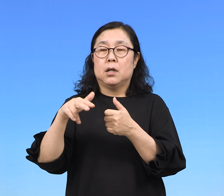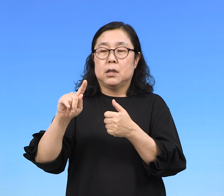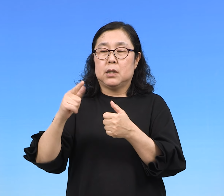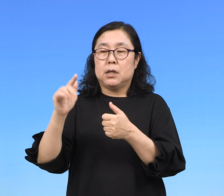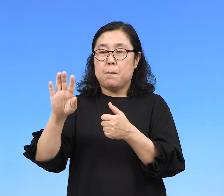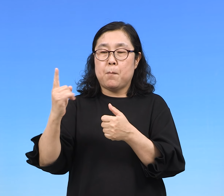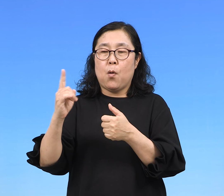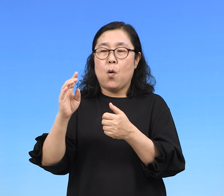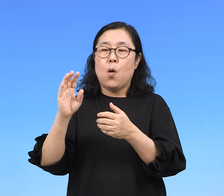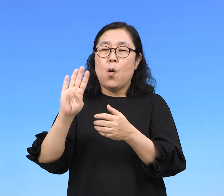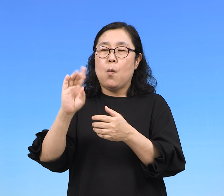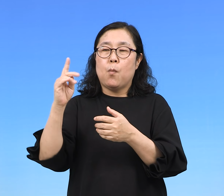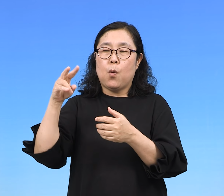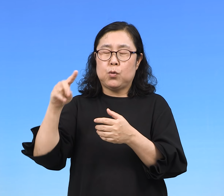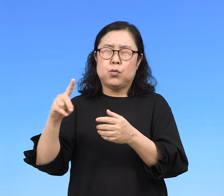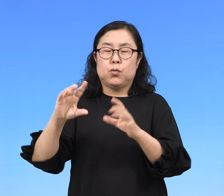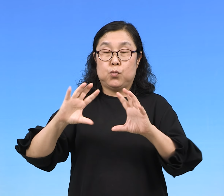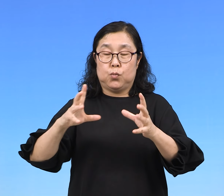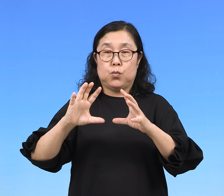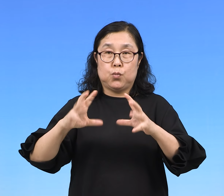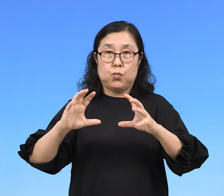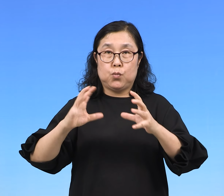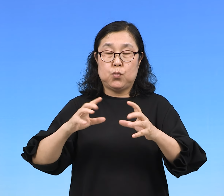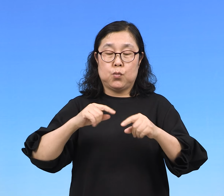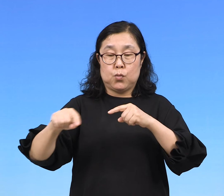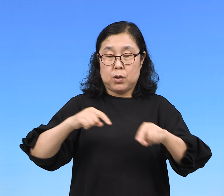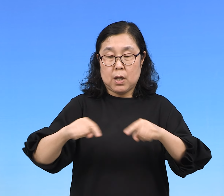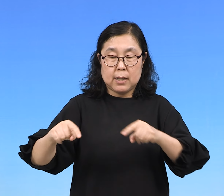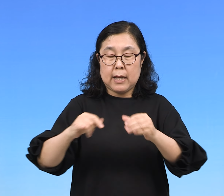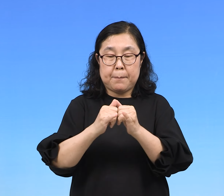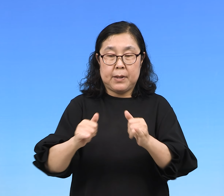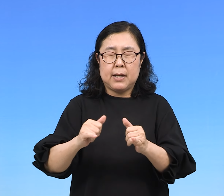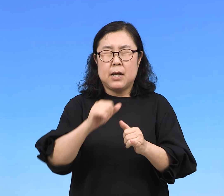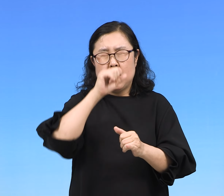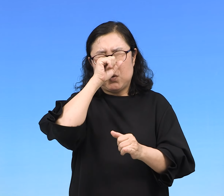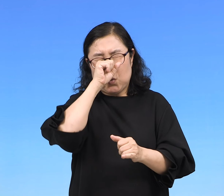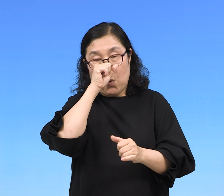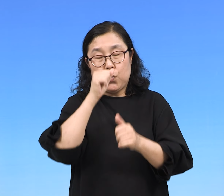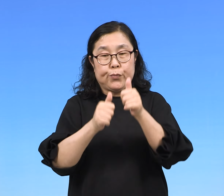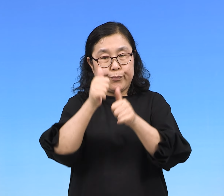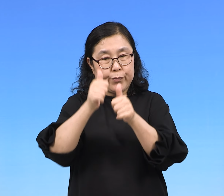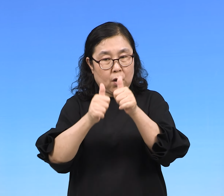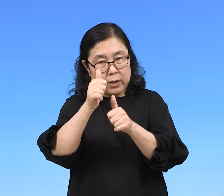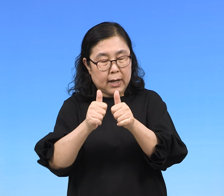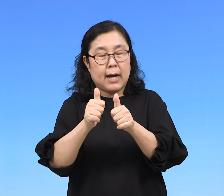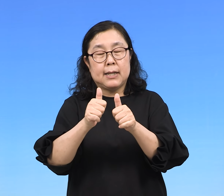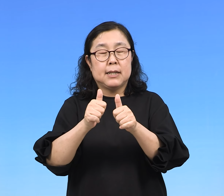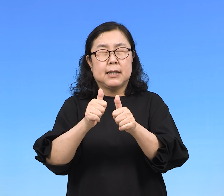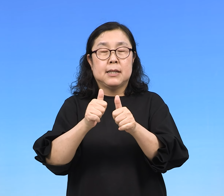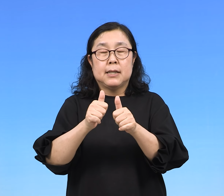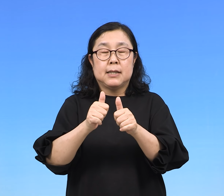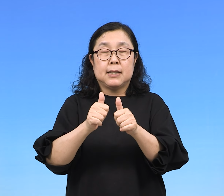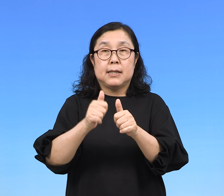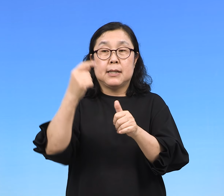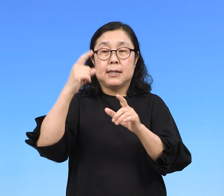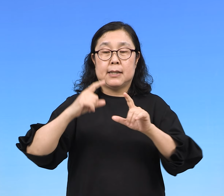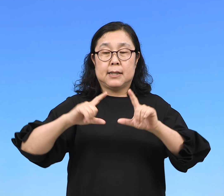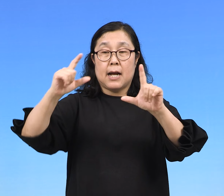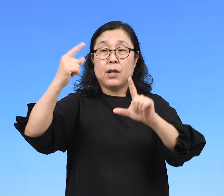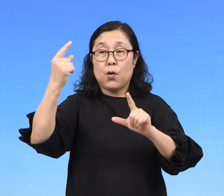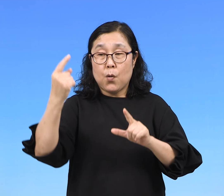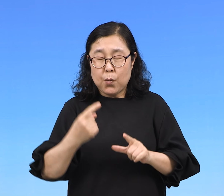그냥 진보와 보수 정권, 진보 정권이 참 이런 선의의 경쟁을 하는 그런 날이 오기를 간절히